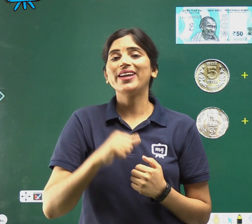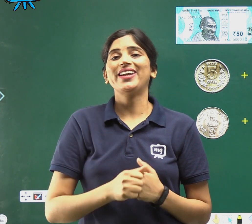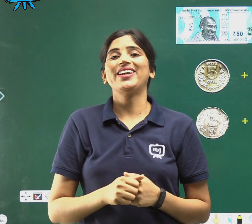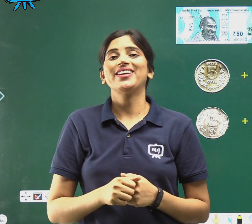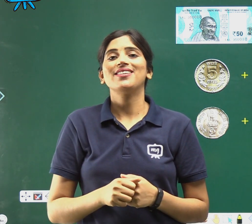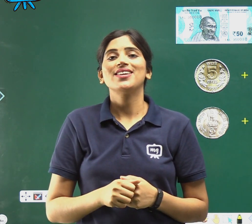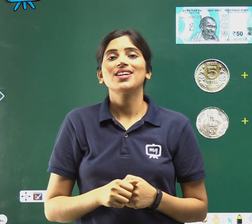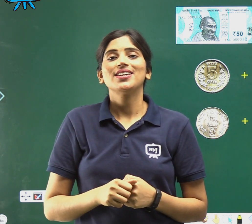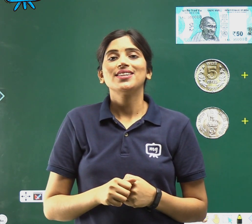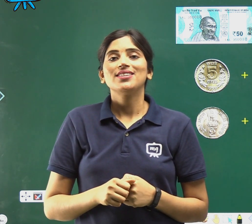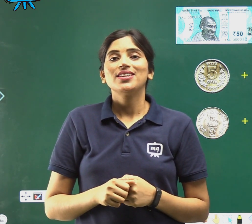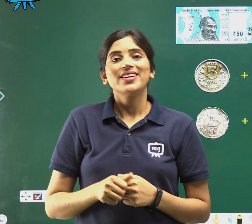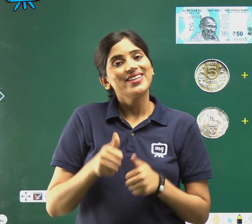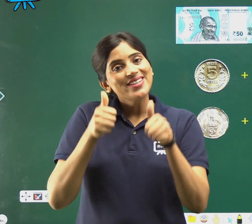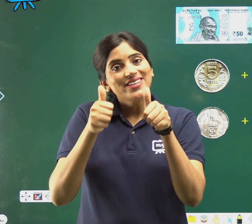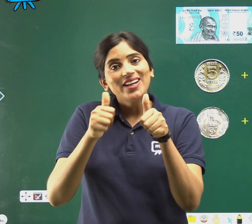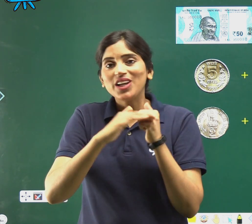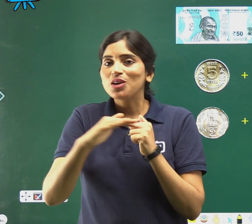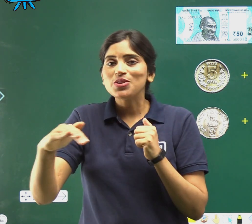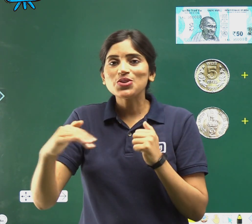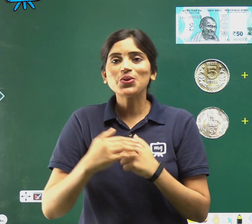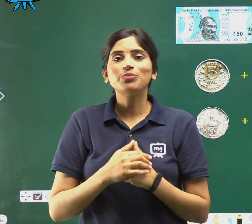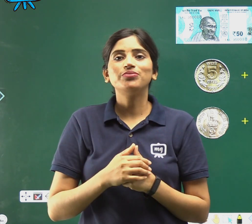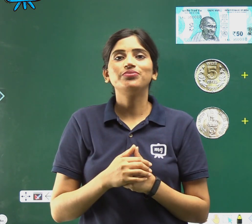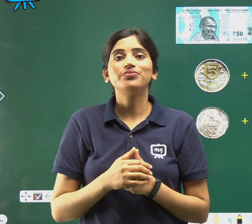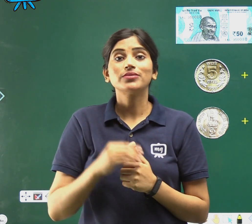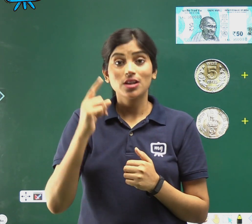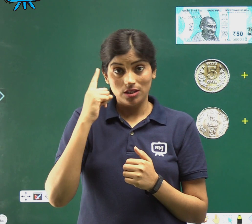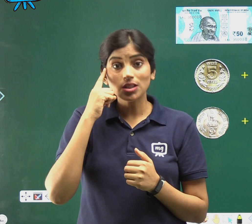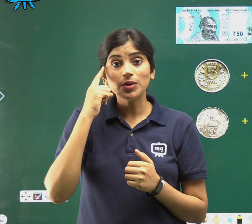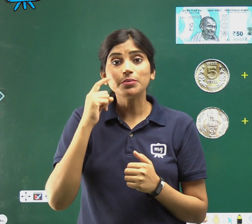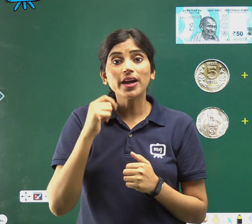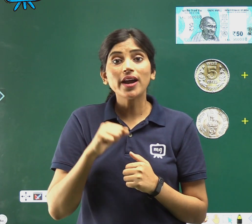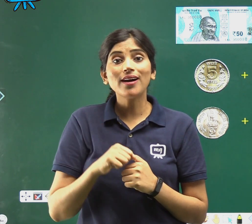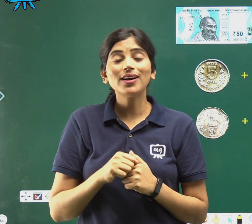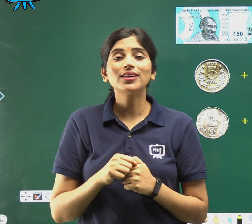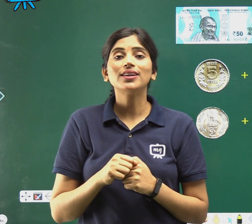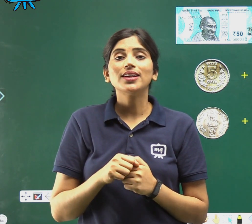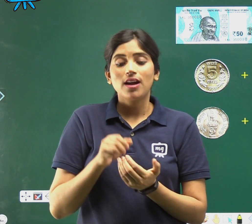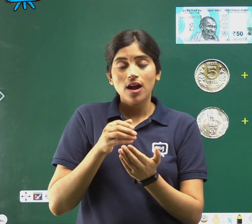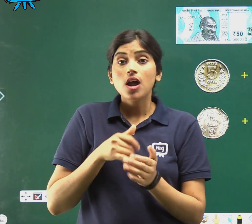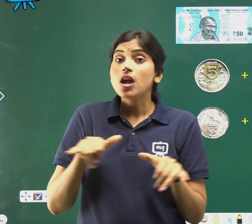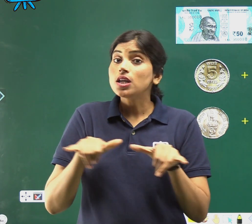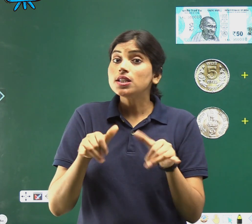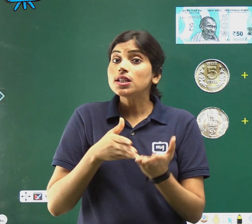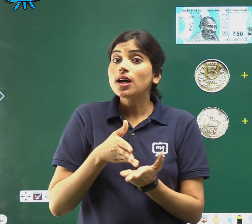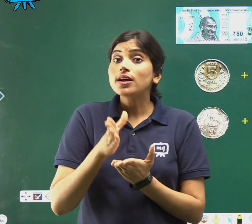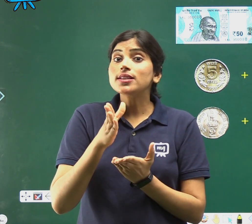रुपए। ठीक है बच्चों, समझ में आया? इसी तरह